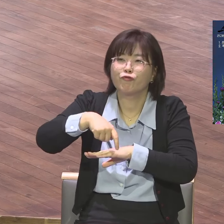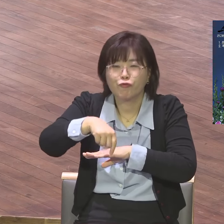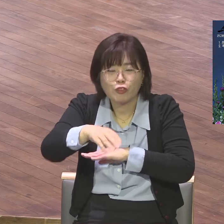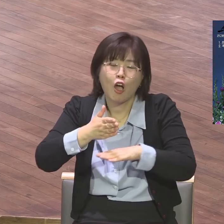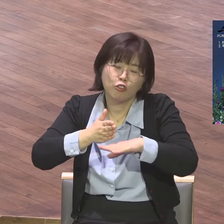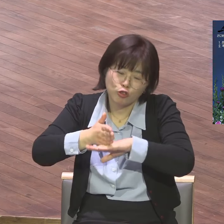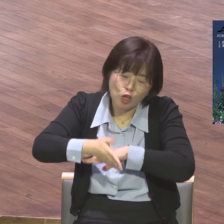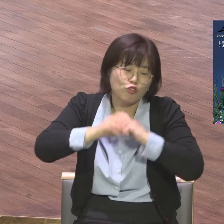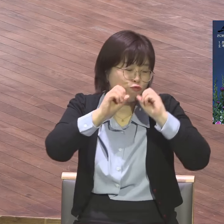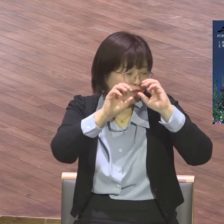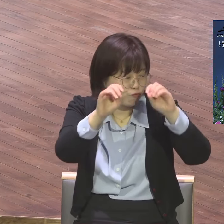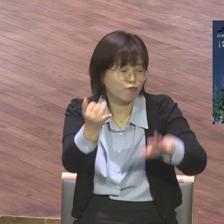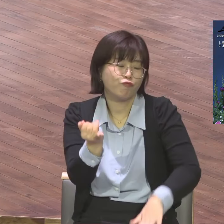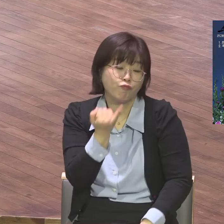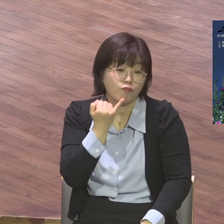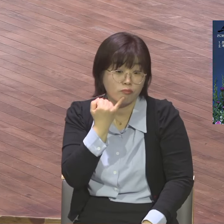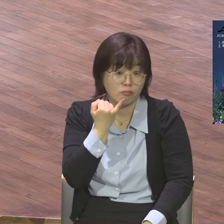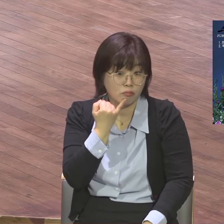걸어간다 안 했다고?